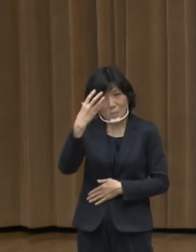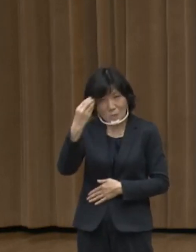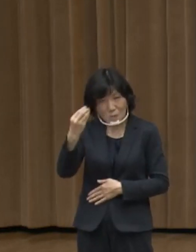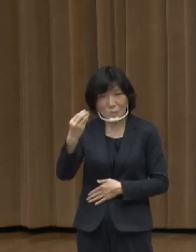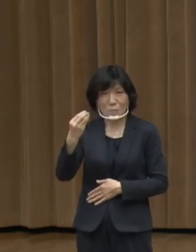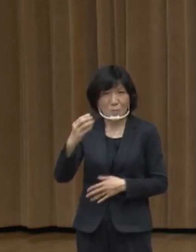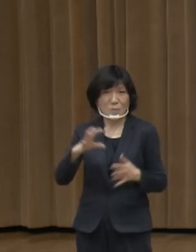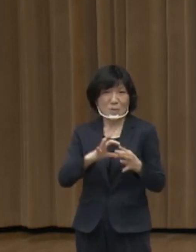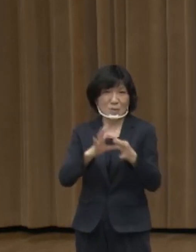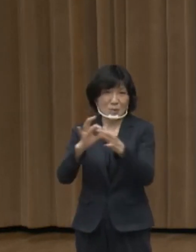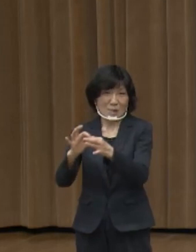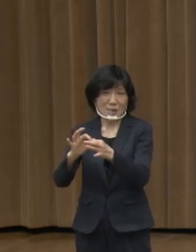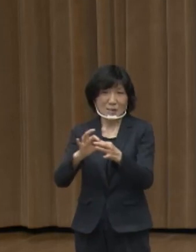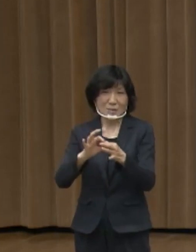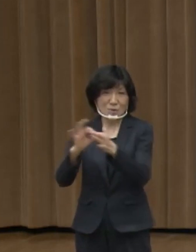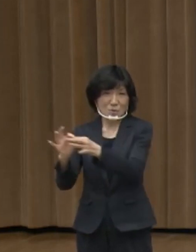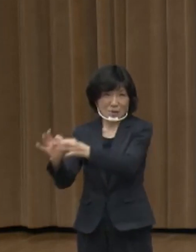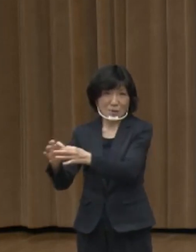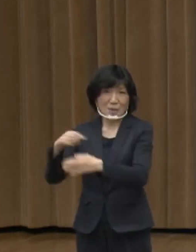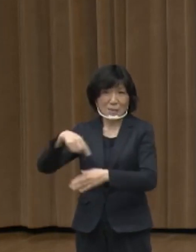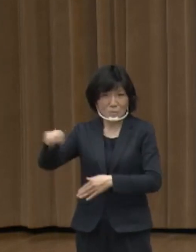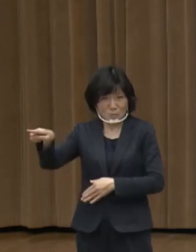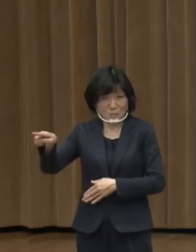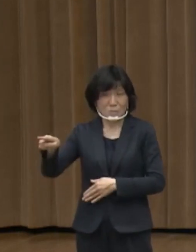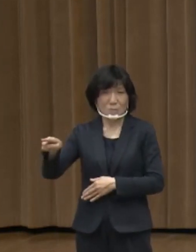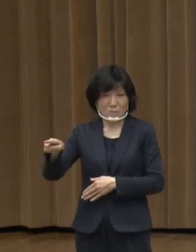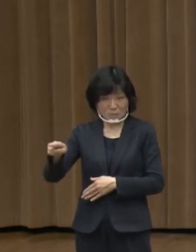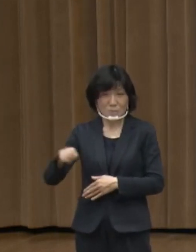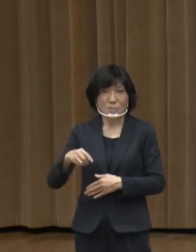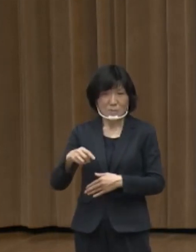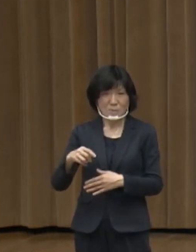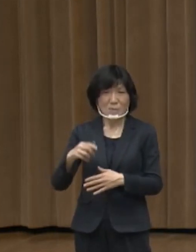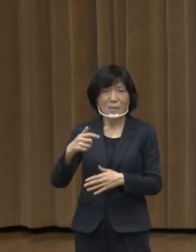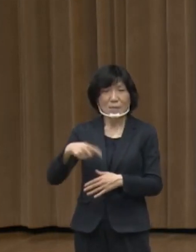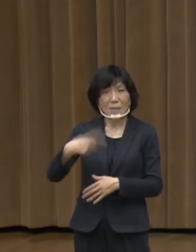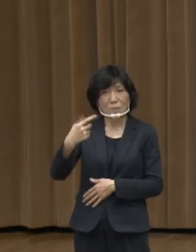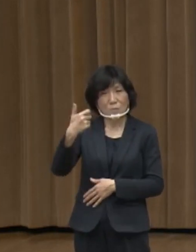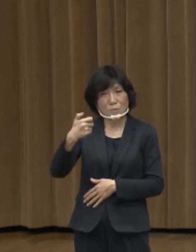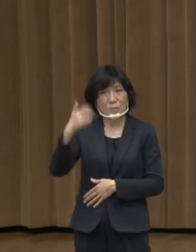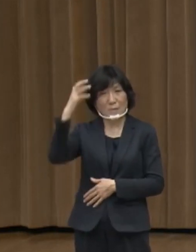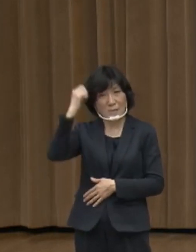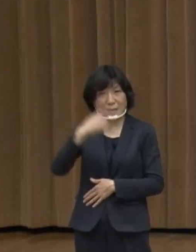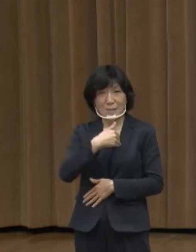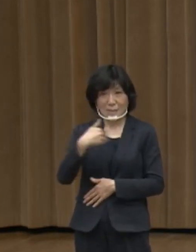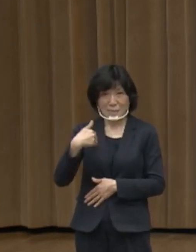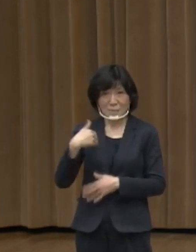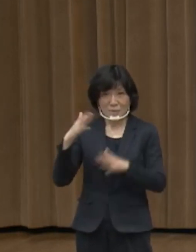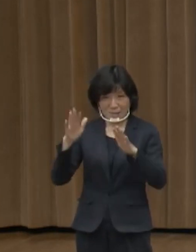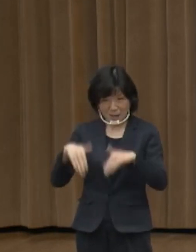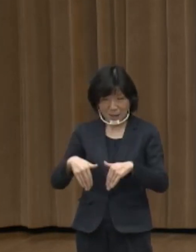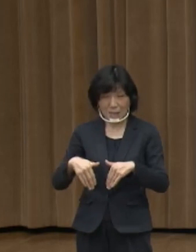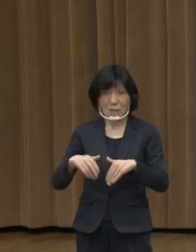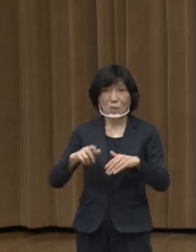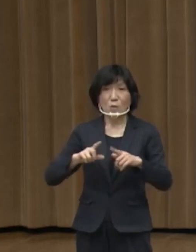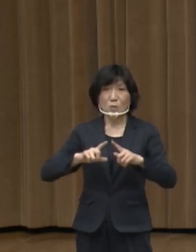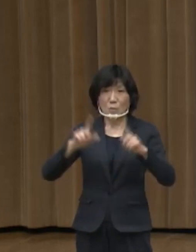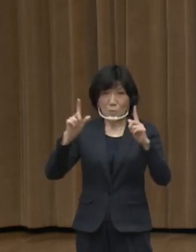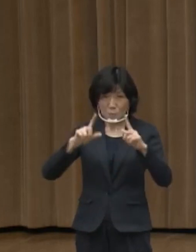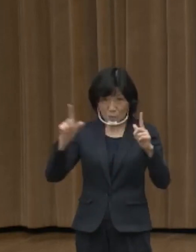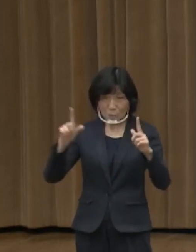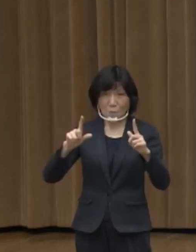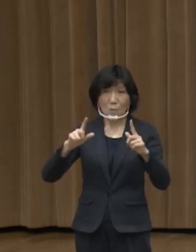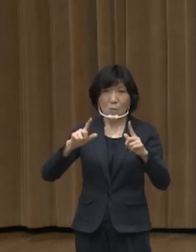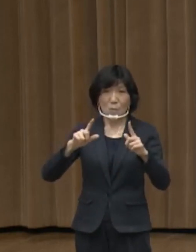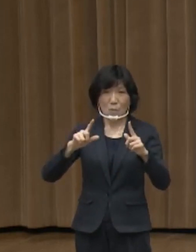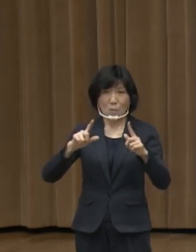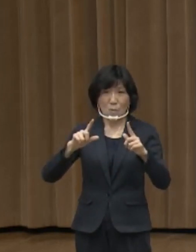つなぐ150年プロジェクトが行うことができました。また東京2020オリンピック・パラリンピック、